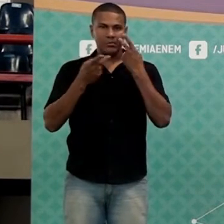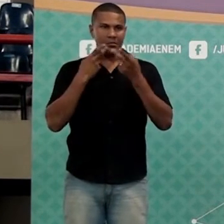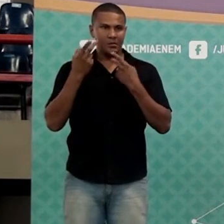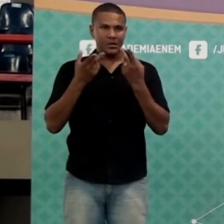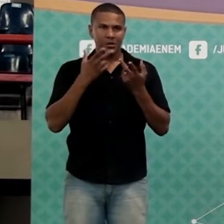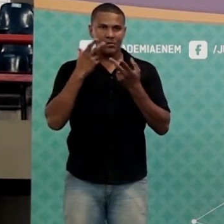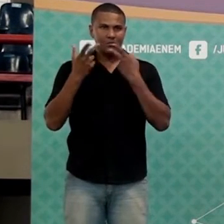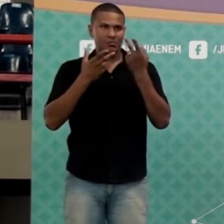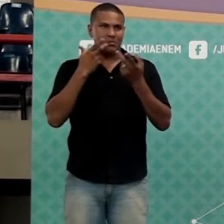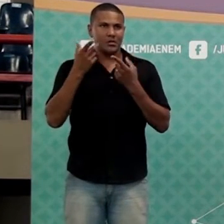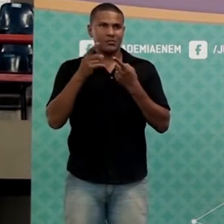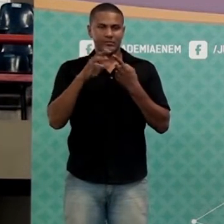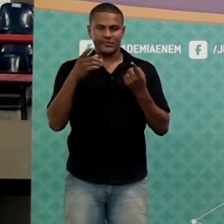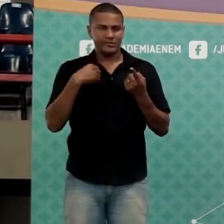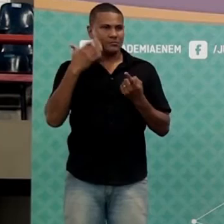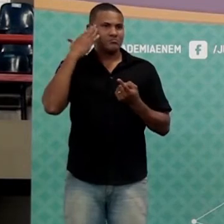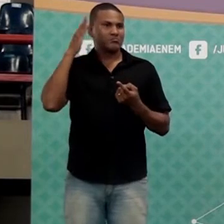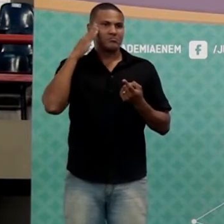nós